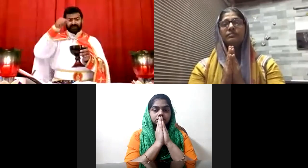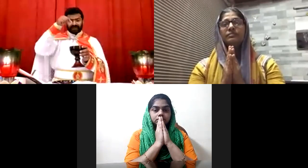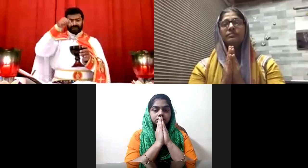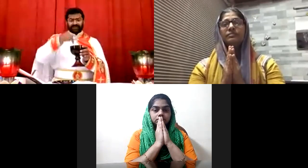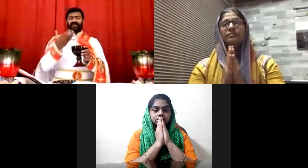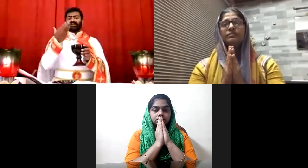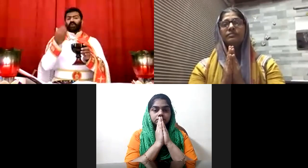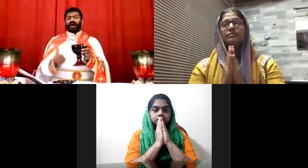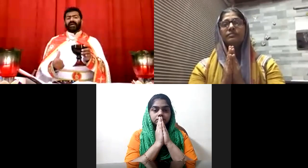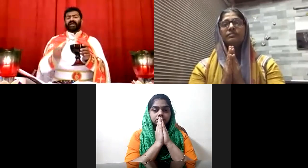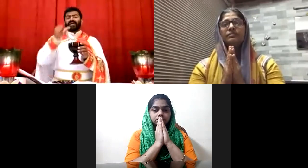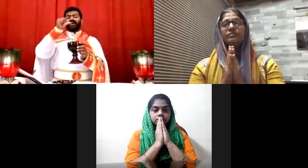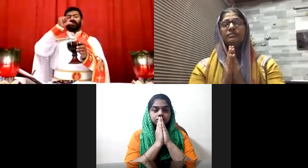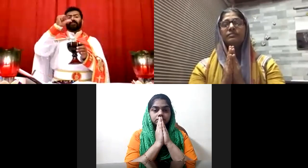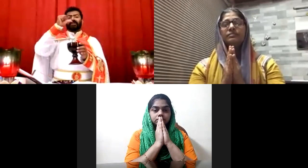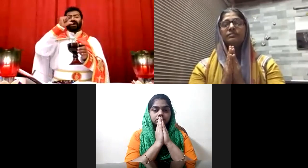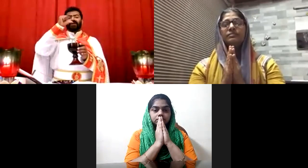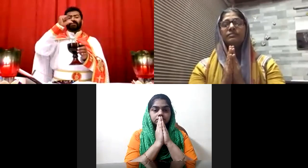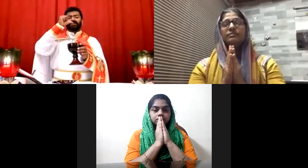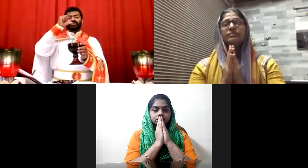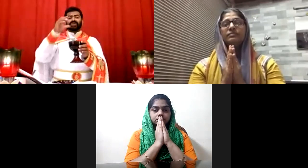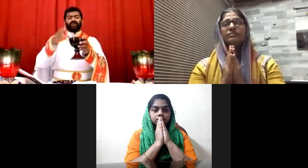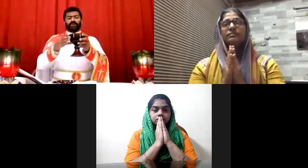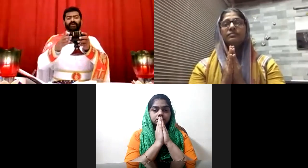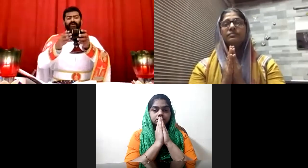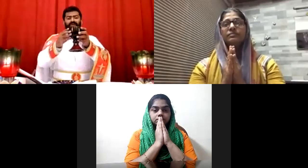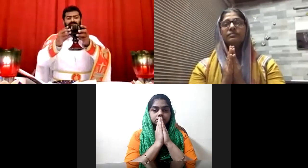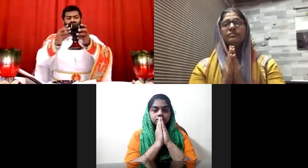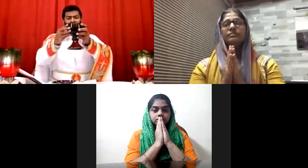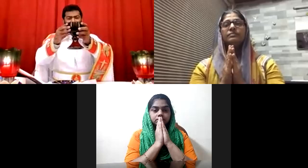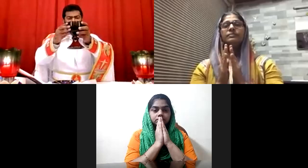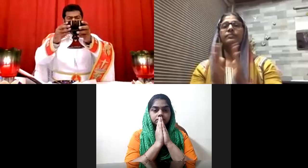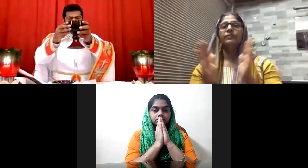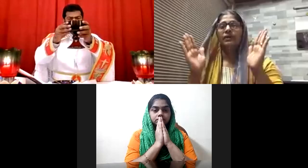നിങ്ങളെല്ലാവരും ഇതിൽ നിന്ന് വാങ്ങി പാനം ചെയ്യുവിൻ.